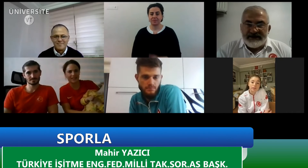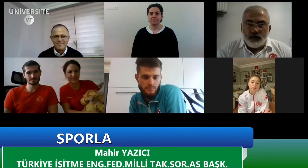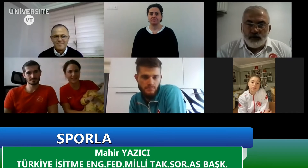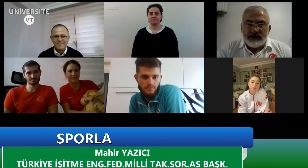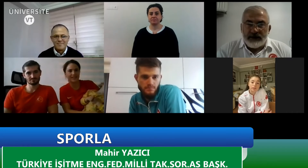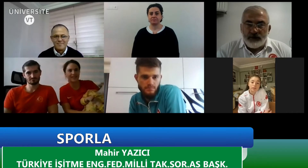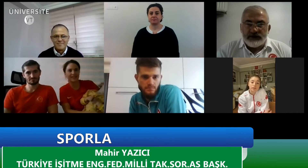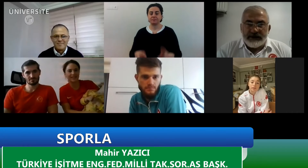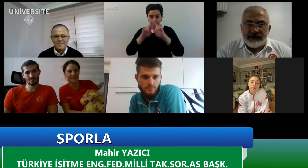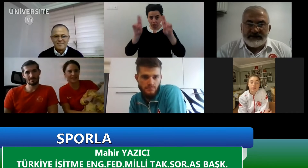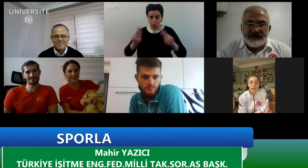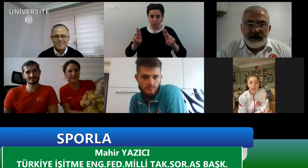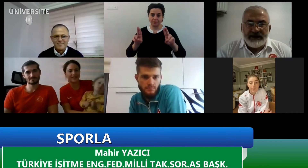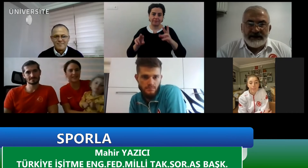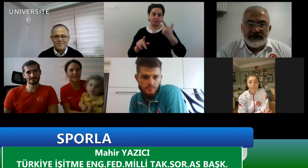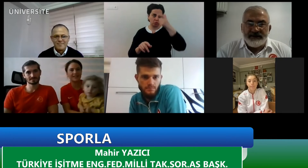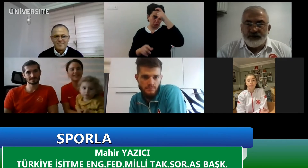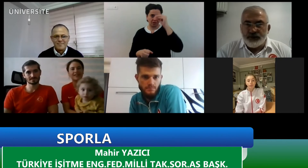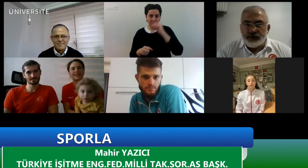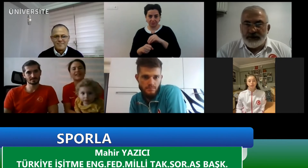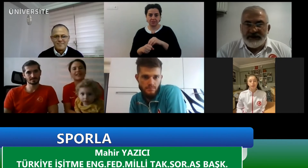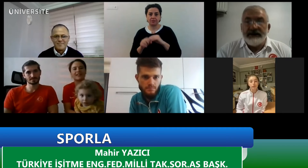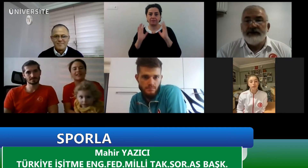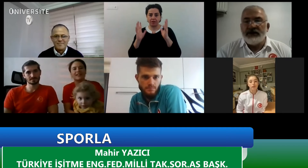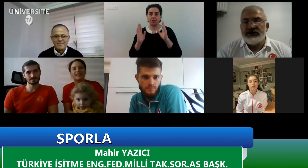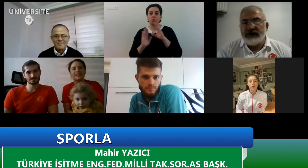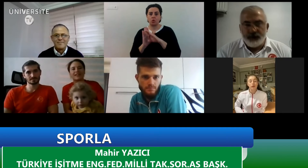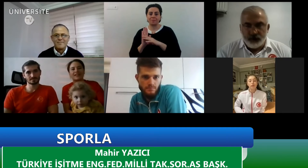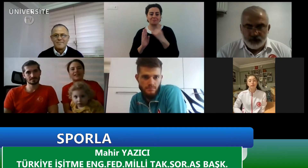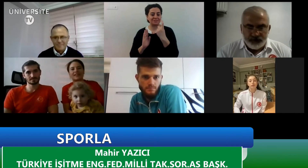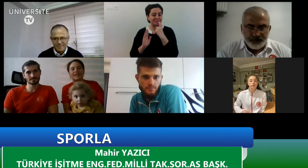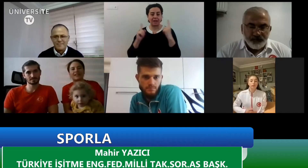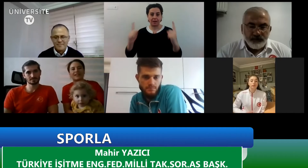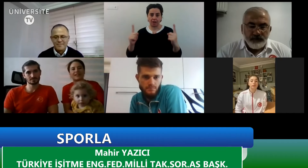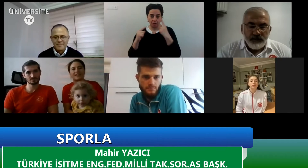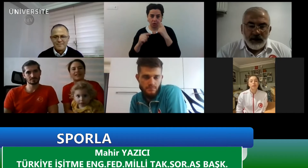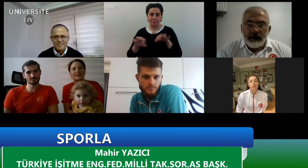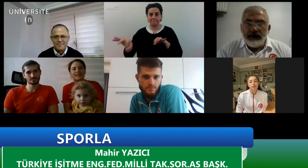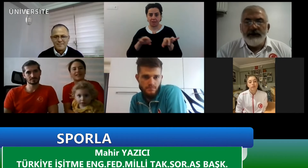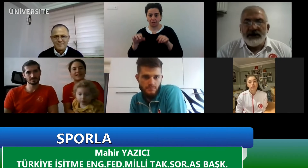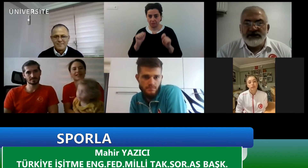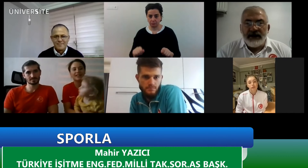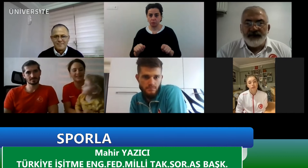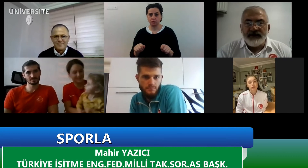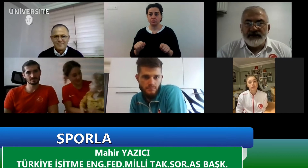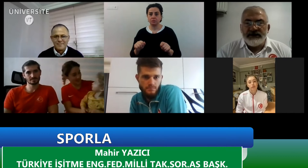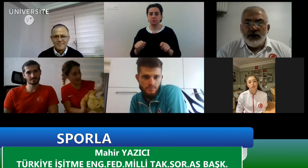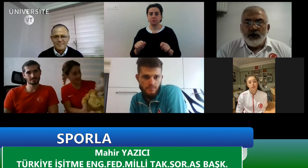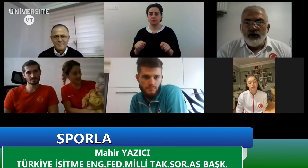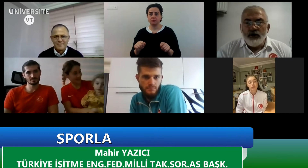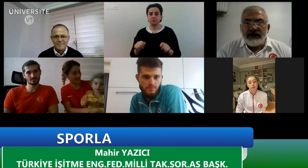faaliyetlerimizi, ulusal ve uluslararası faaliyetlerimizin programını yılın başında yapıyoruz. Yılın başında